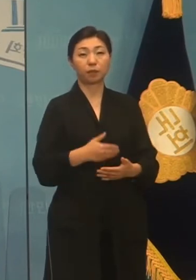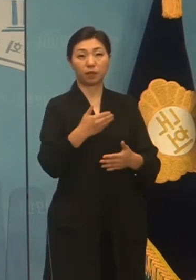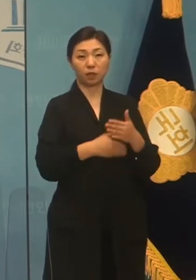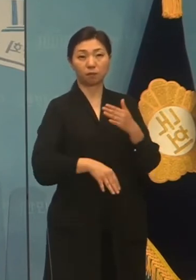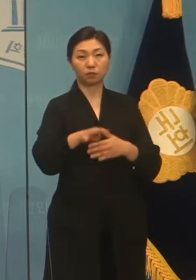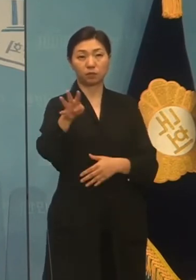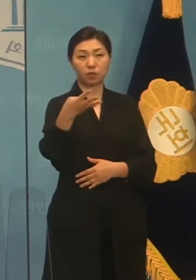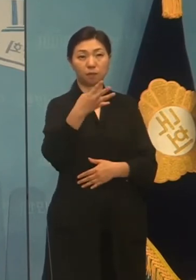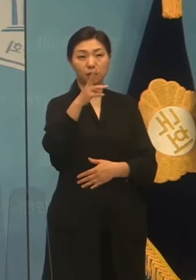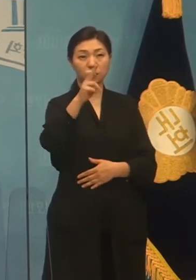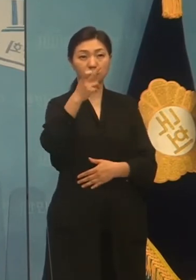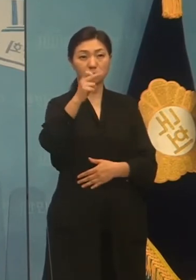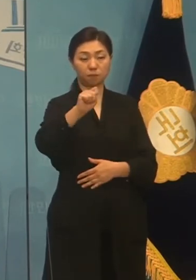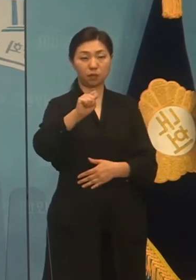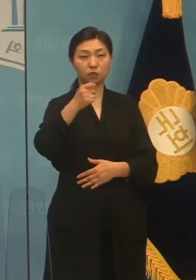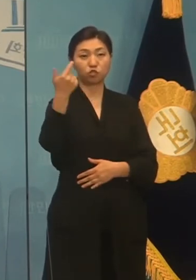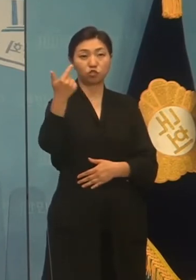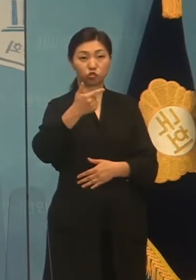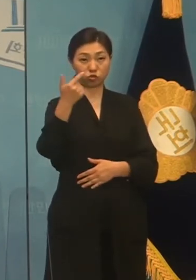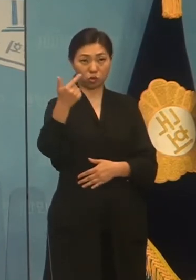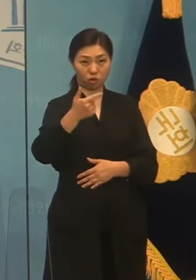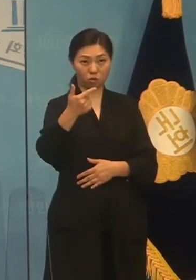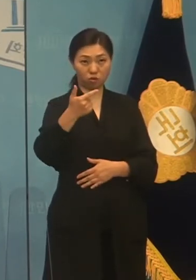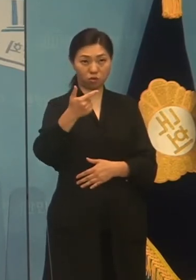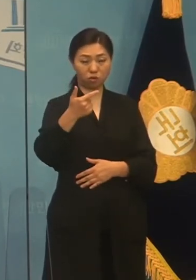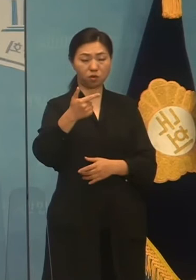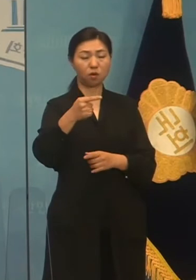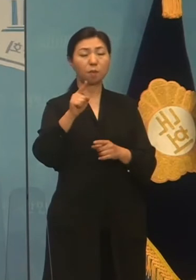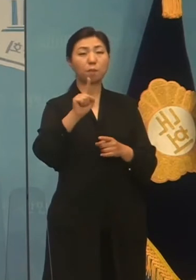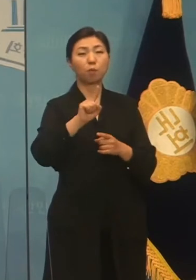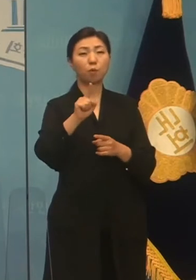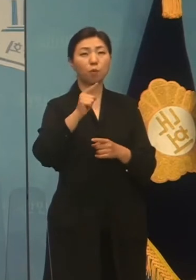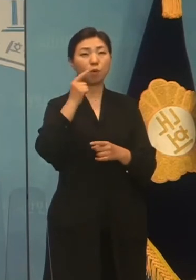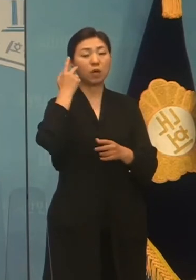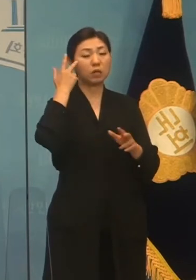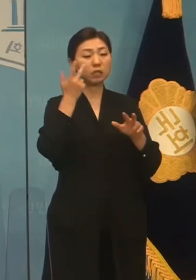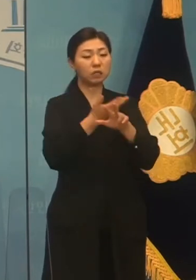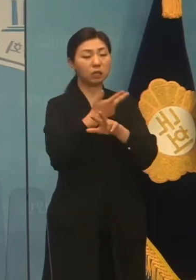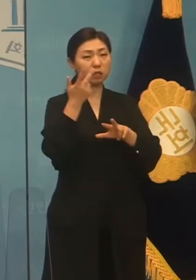나머지 412만 6천 회분도 매주 순차적으로